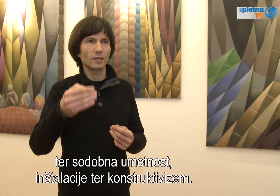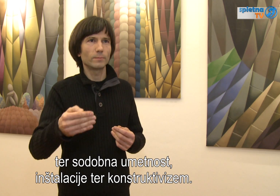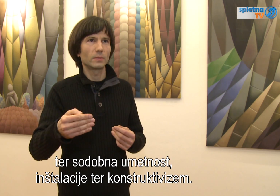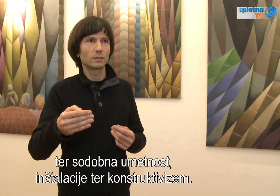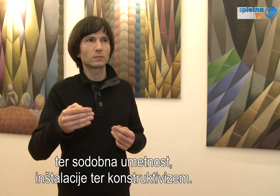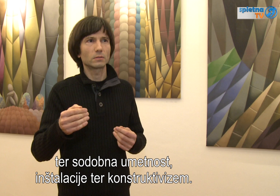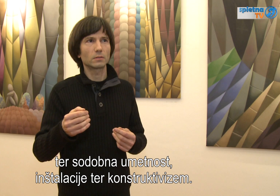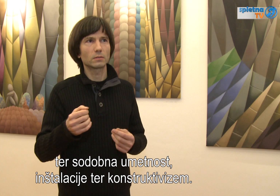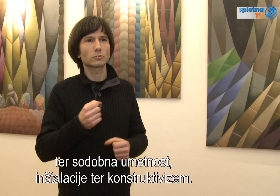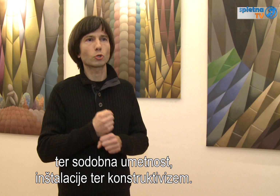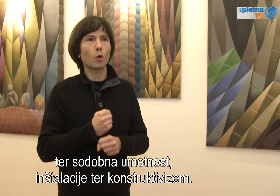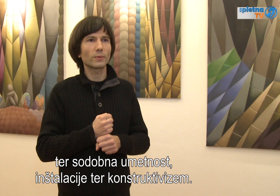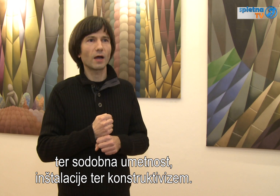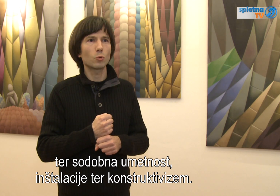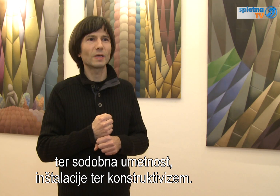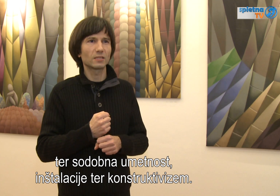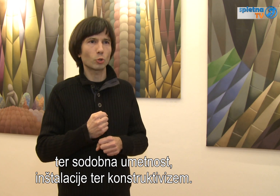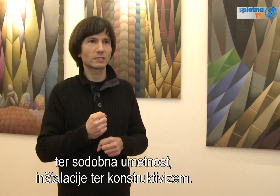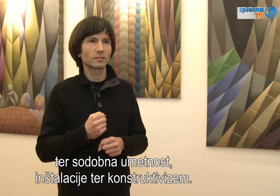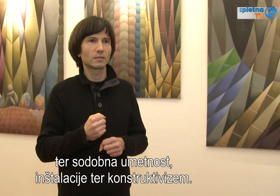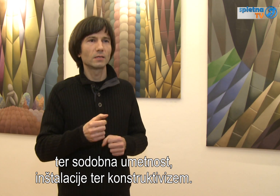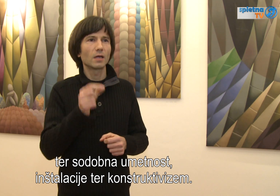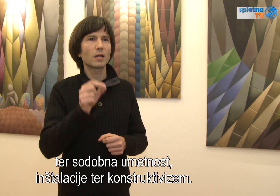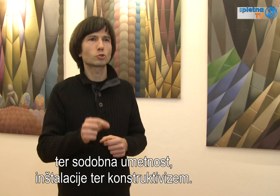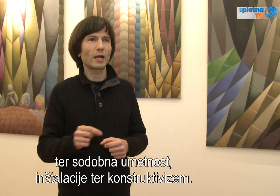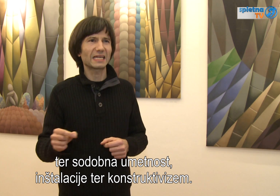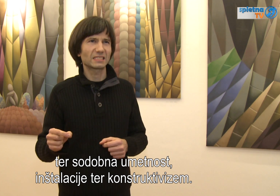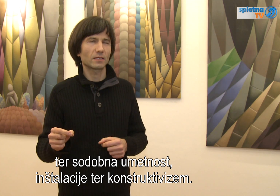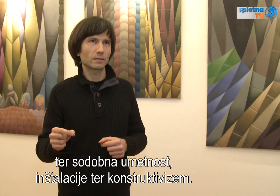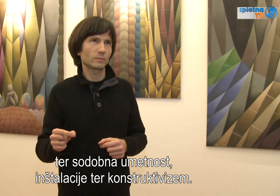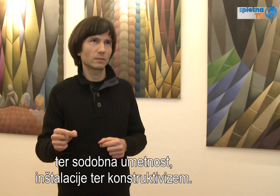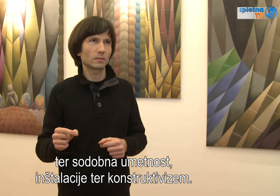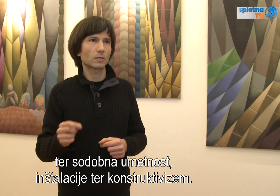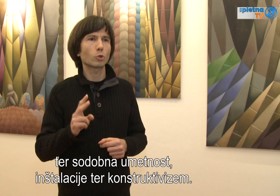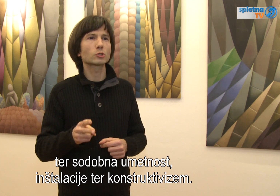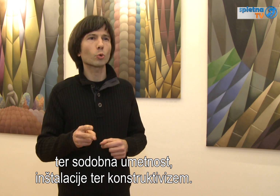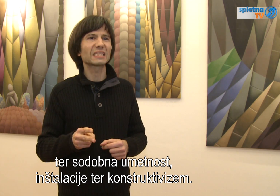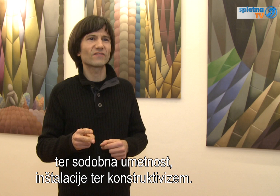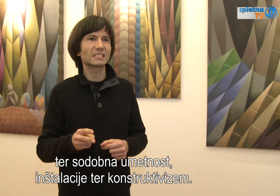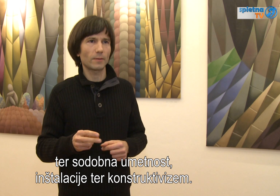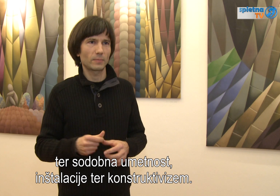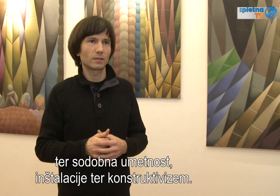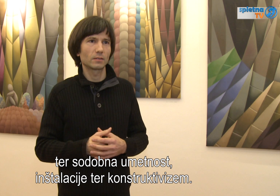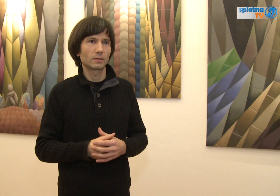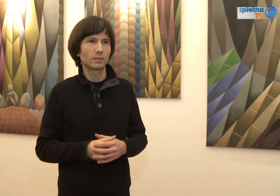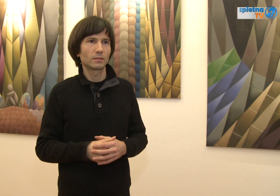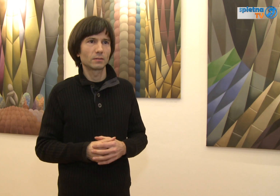potem sodobna umetnost, instalacija, konstruktivizem.